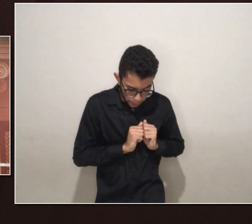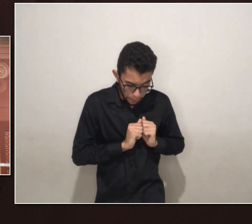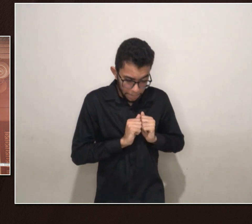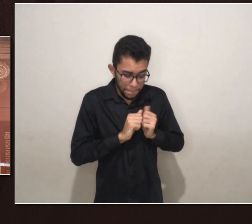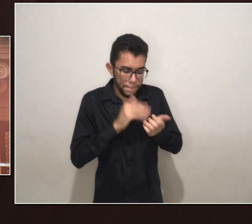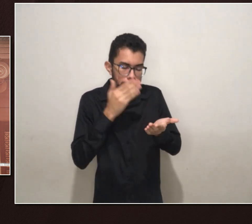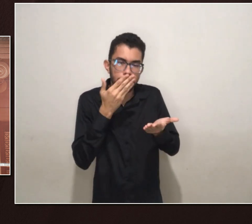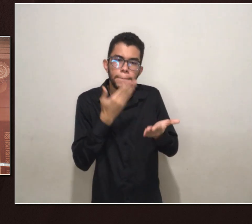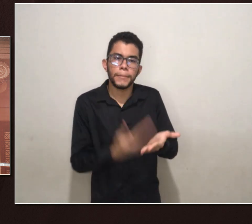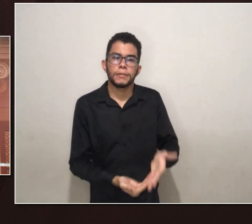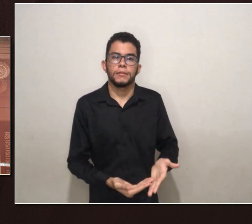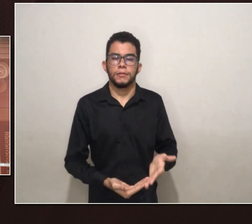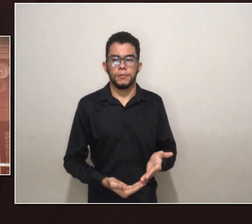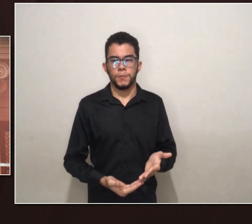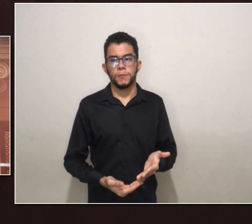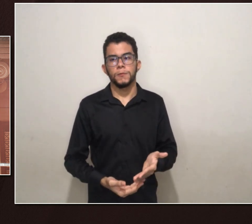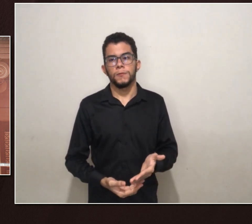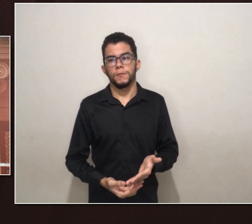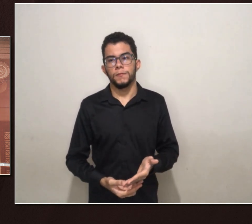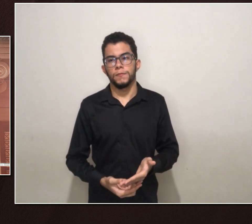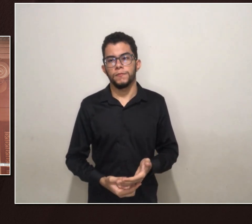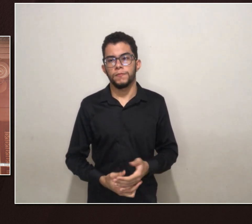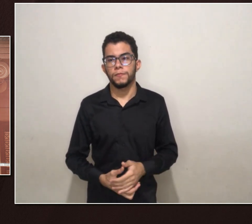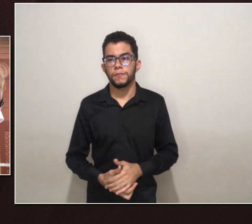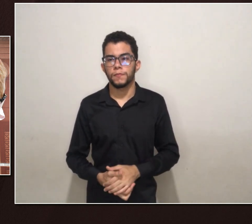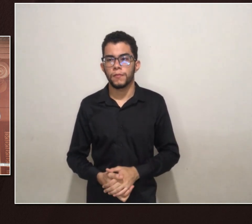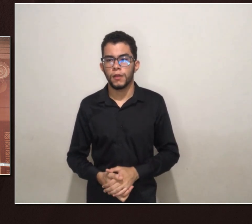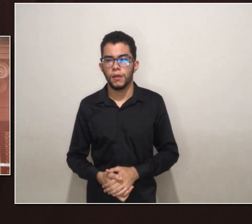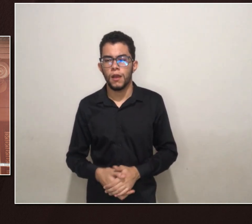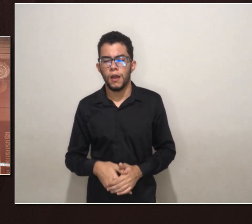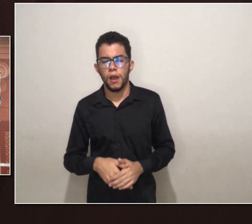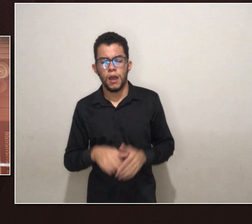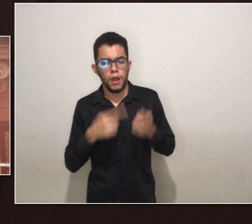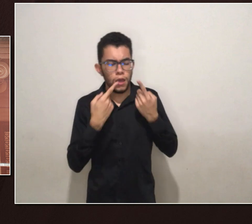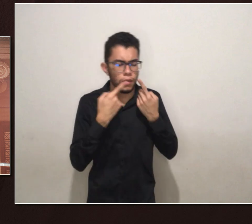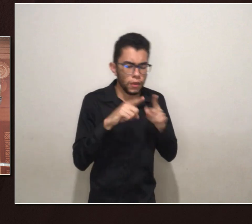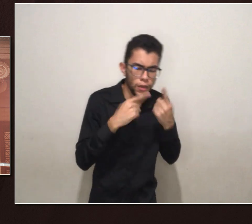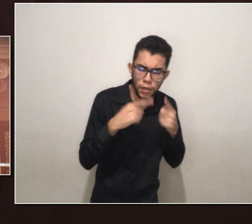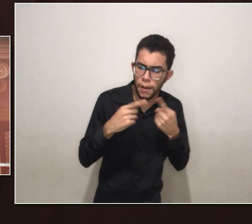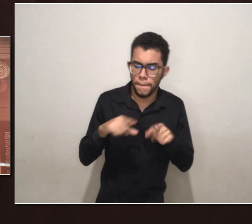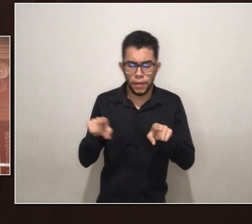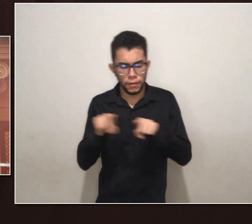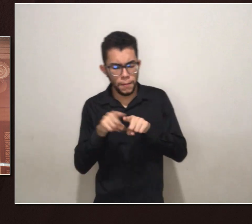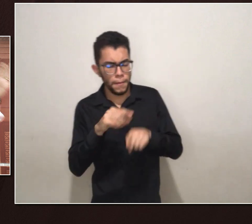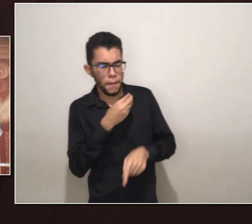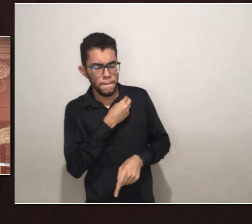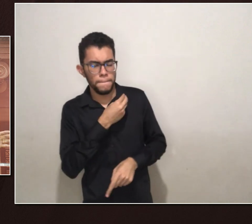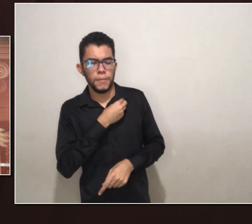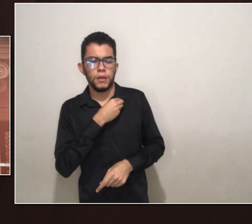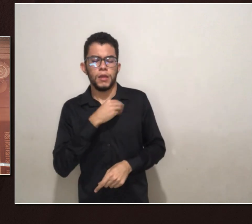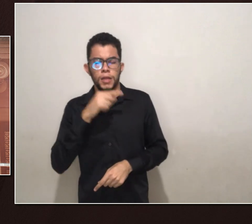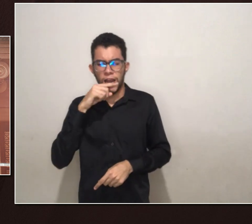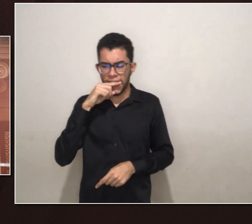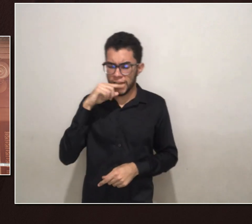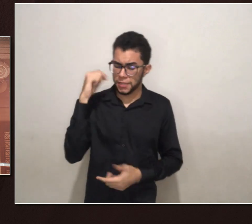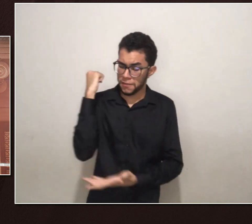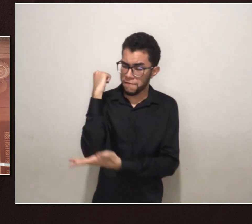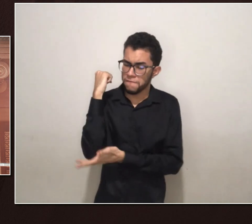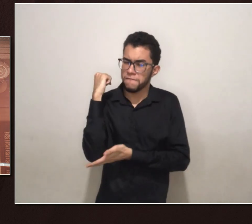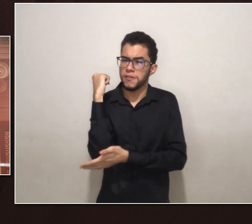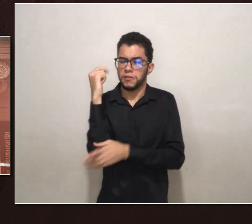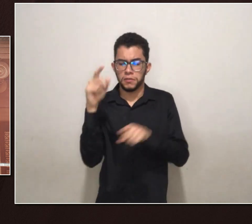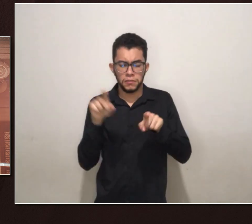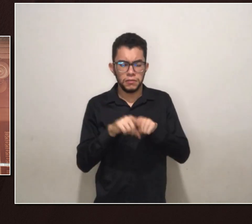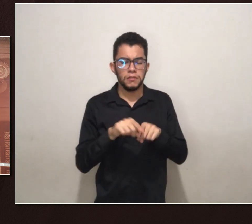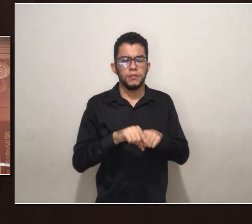toda sorte de degradação, a morte, crítica, problemas, contendas, ciúmes, tudo entra na igreja. Por isso, irmãos,